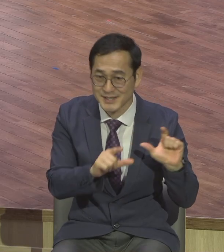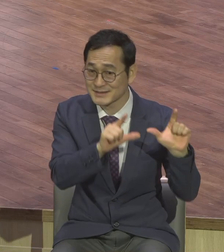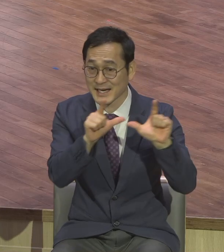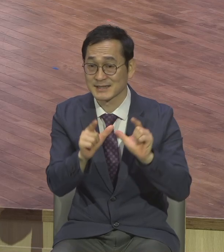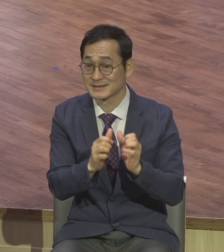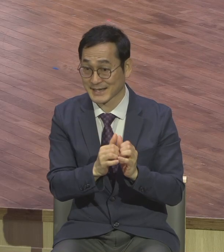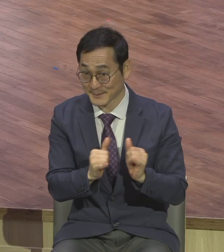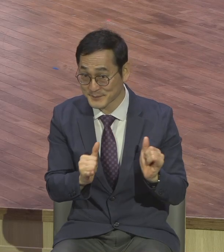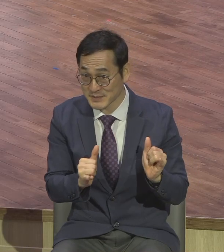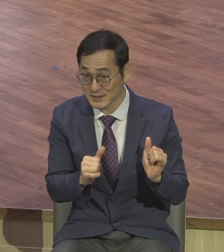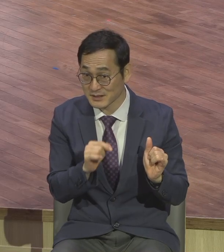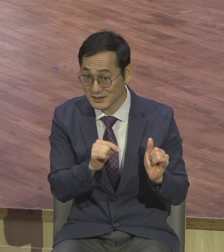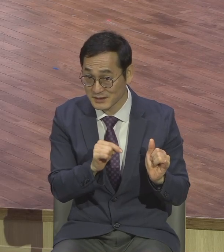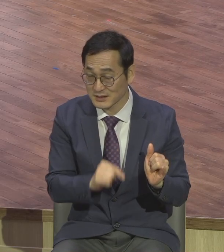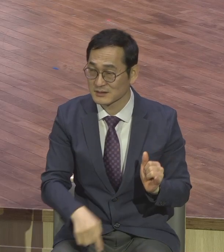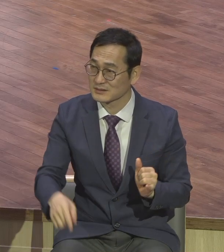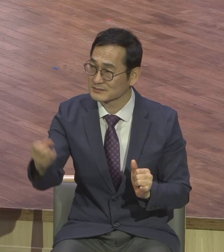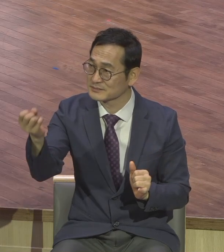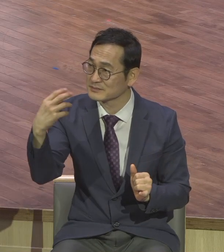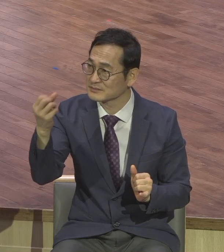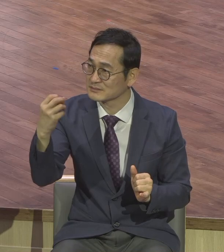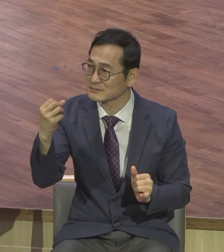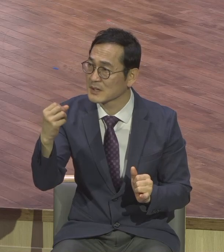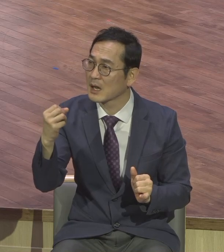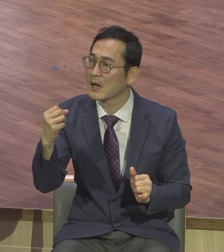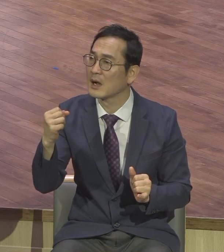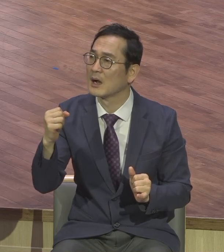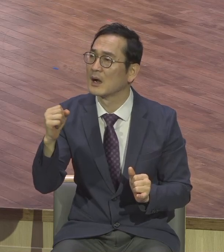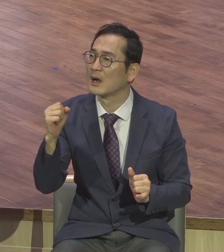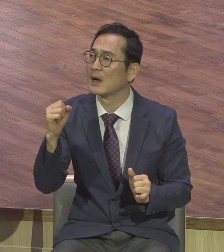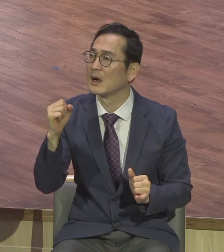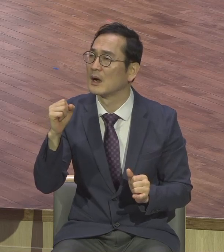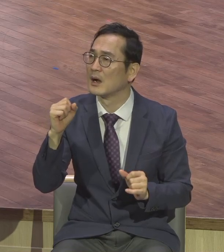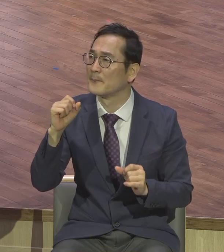성도들은 이 말씀이 무슨 말씀인 줄 알 거예요.